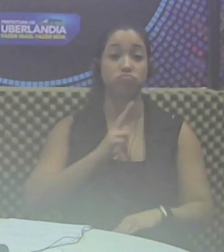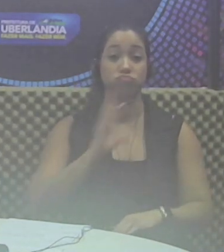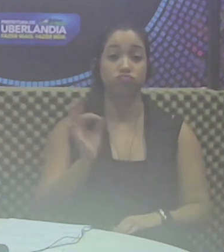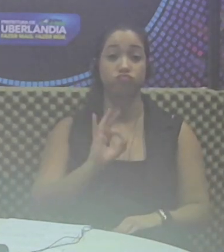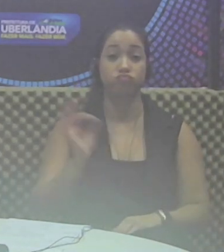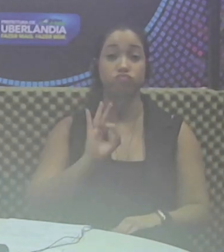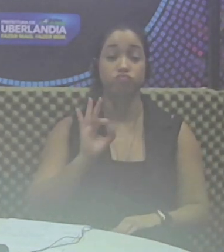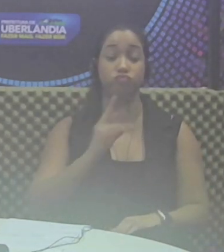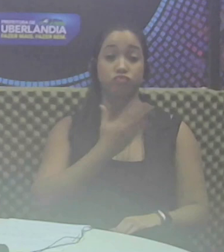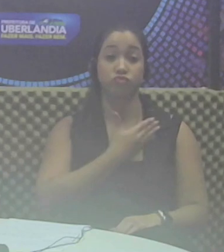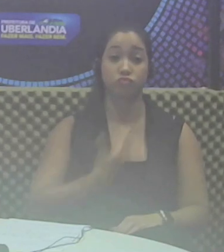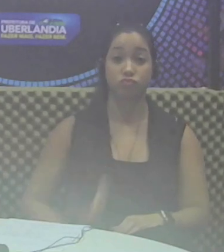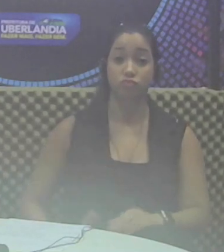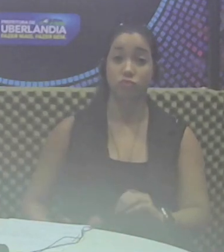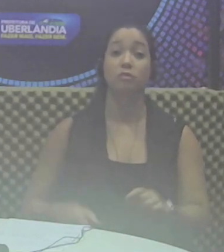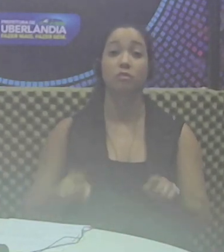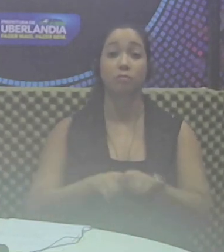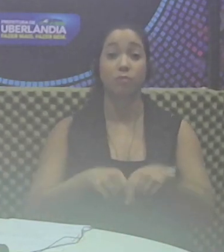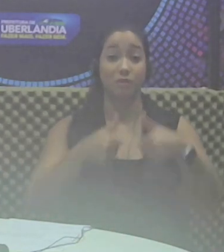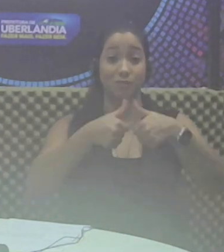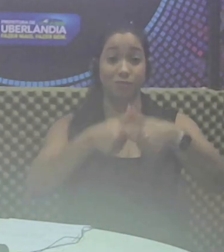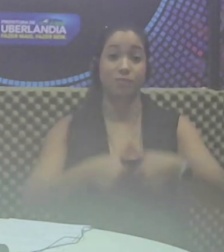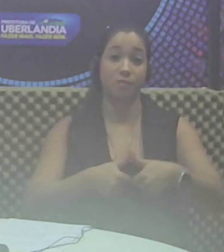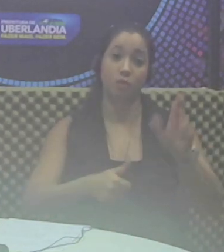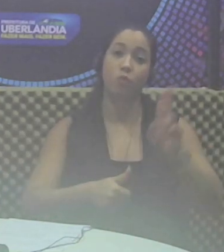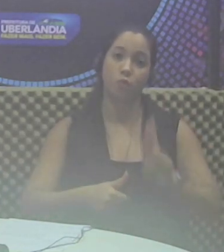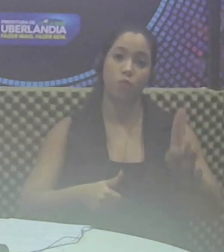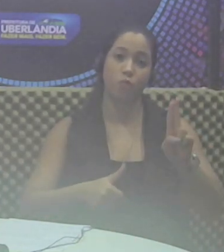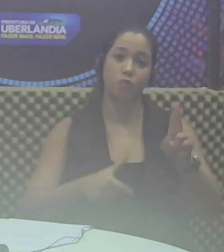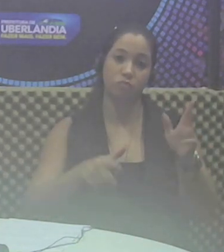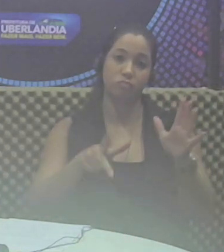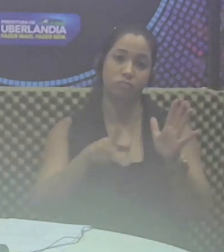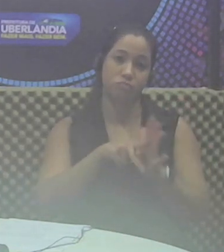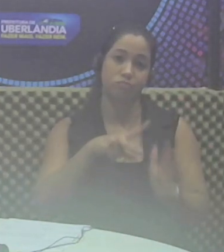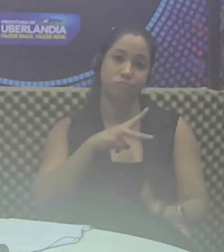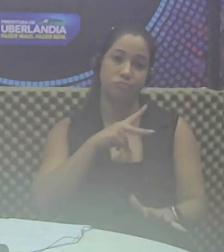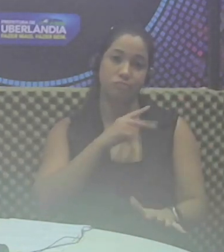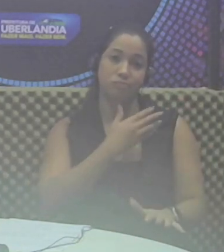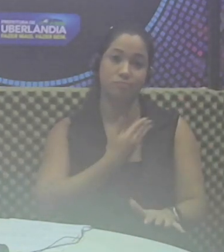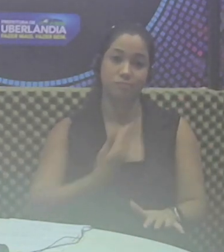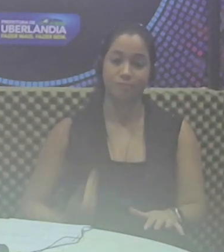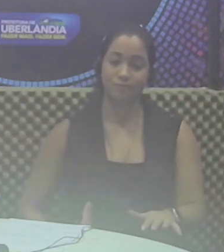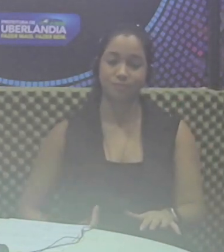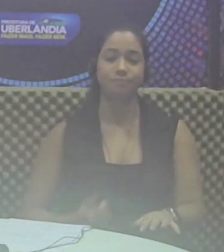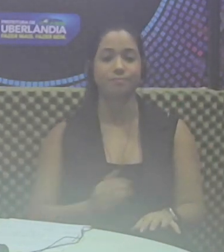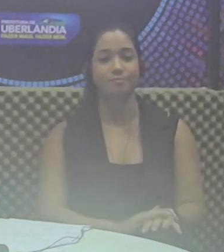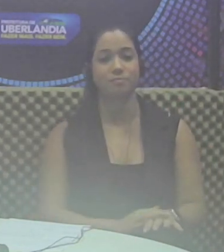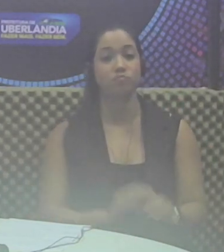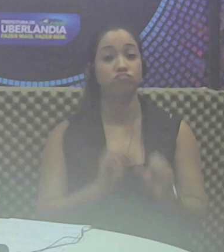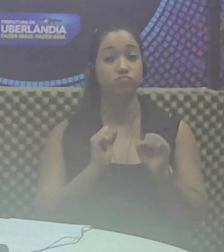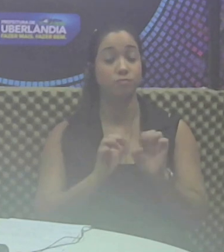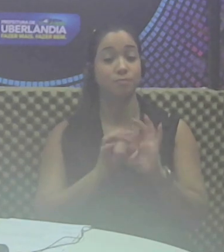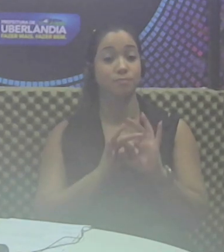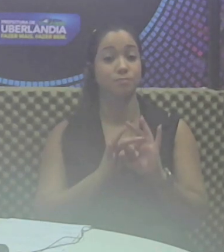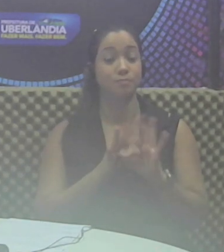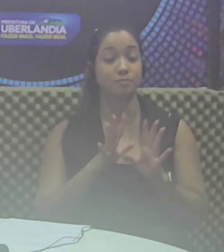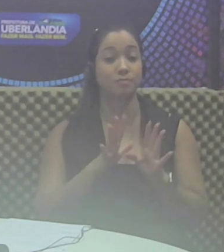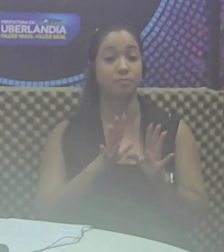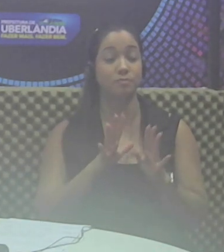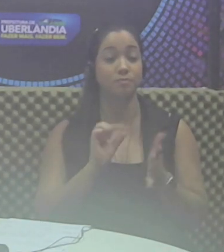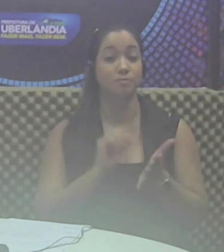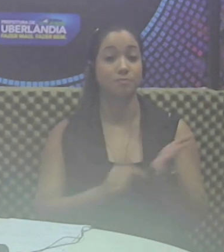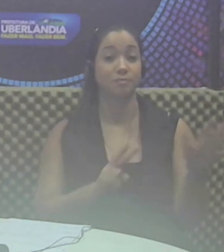bens públicos, e fixa, com utilização privativa de bens públicos, e poderão ser feitas até a próxima